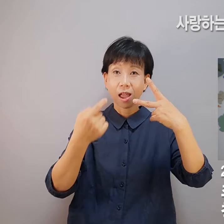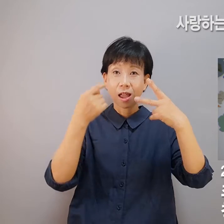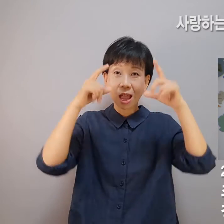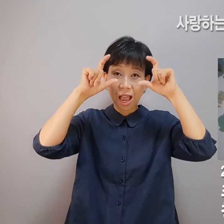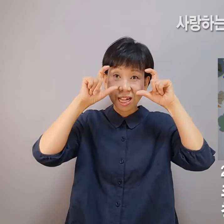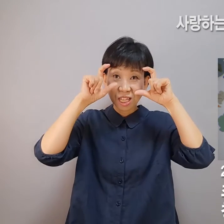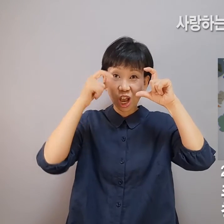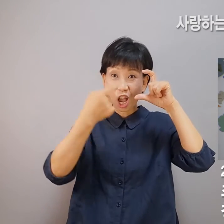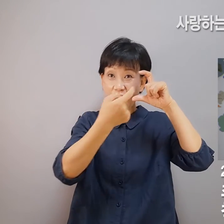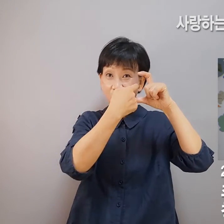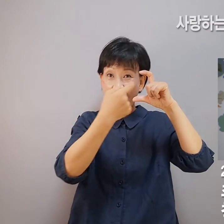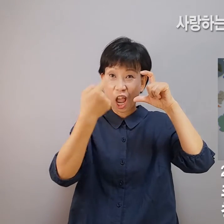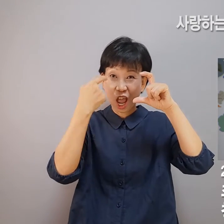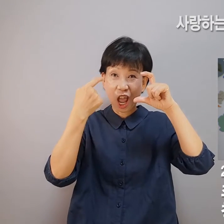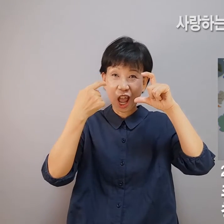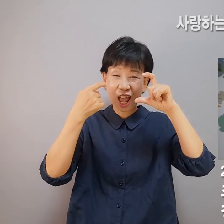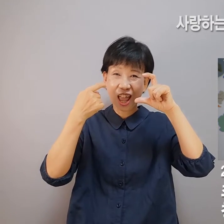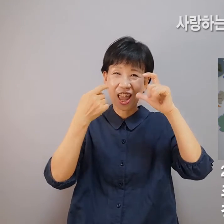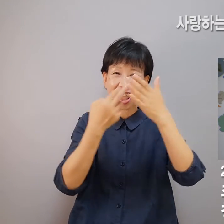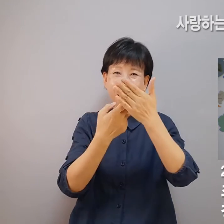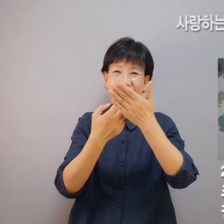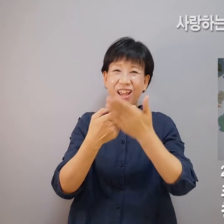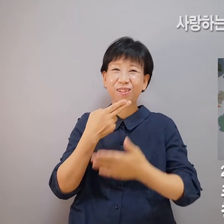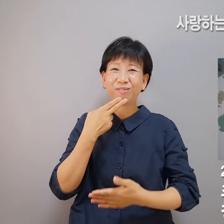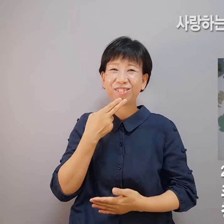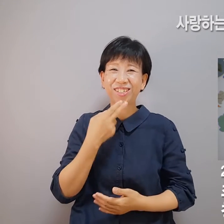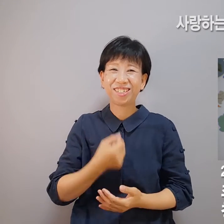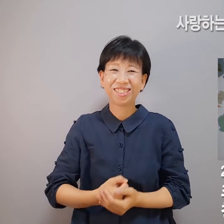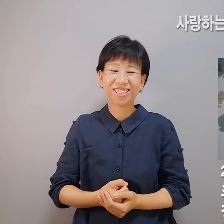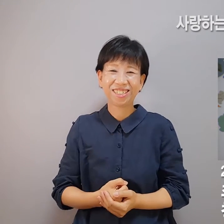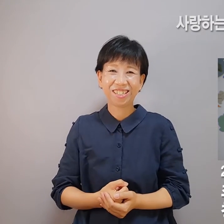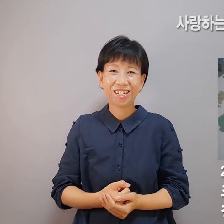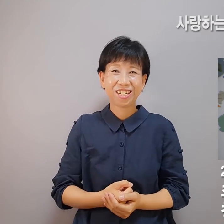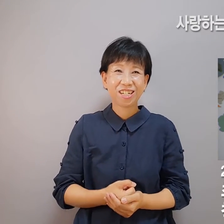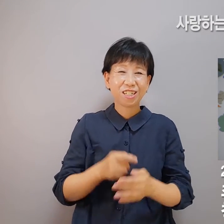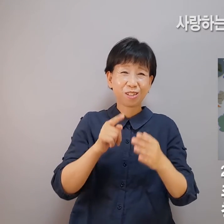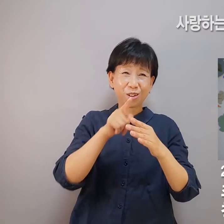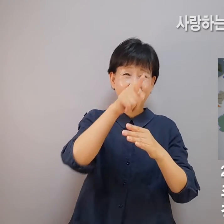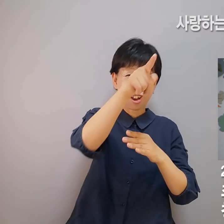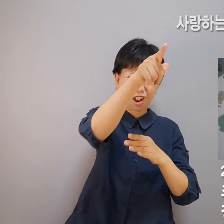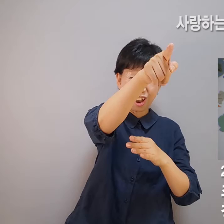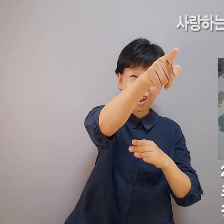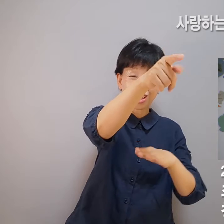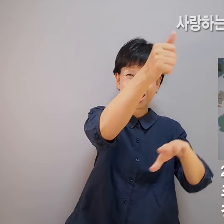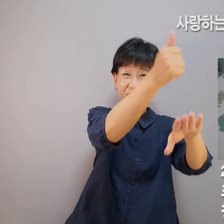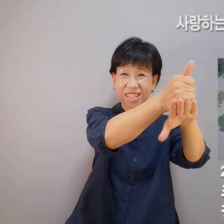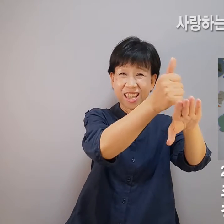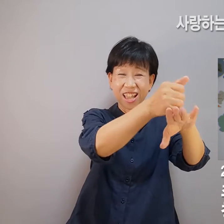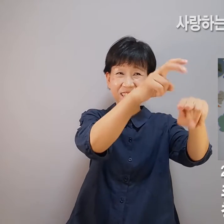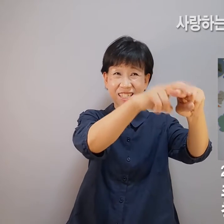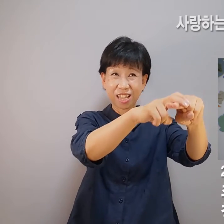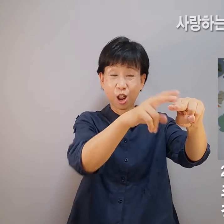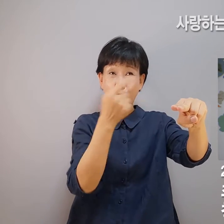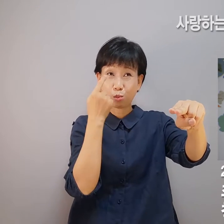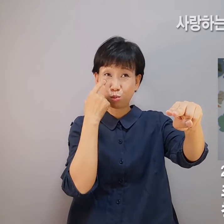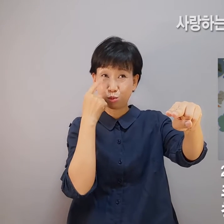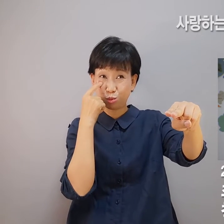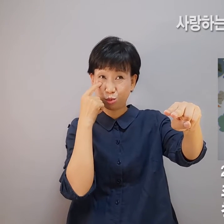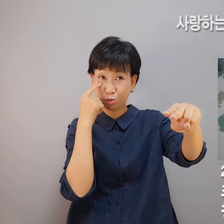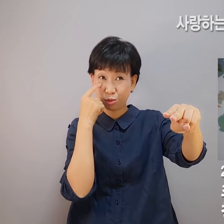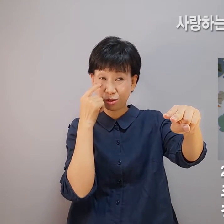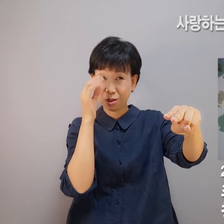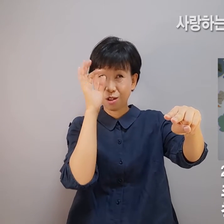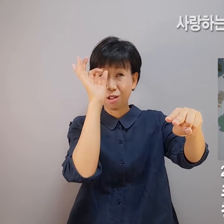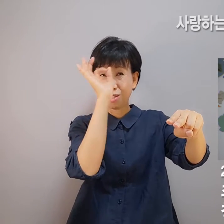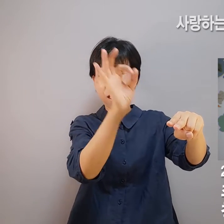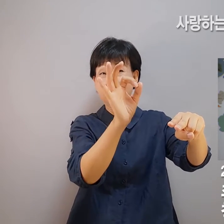저기 맨 뒤에 계신 분들 눈까지 보여요. 눈이 점점 좋아지죠? 아니, 예전에 이제